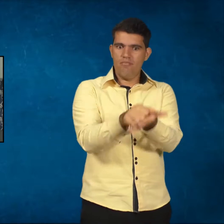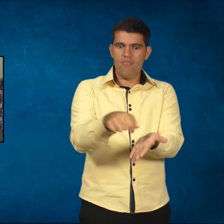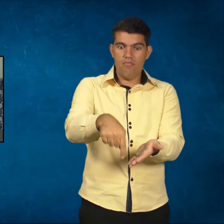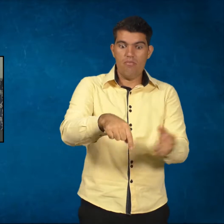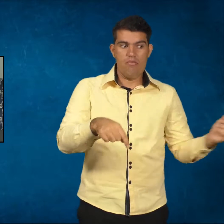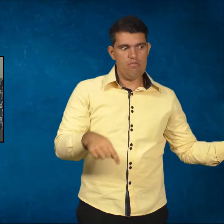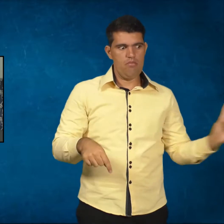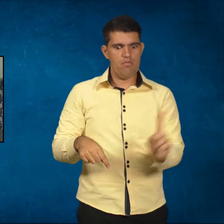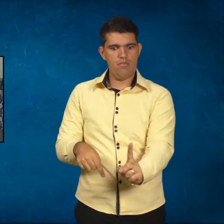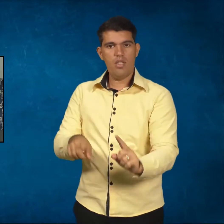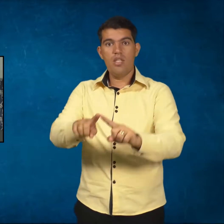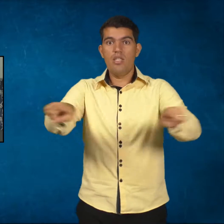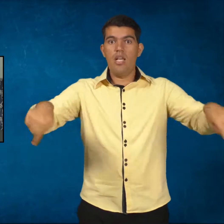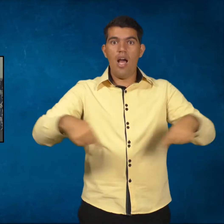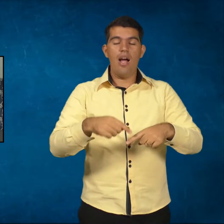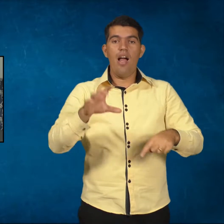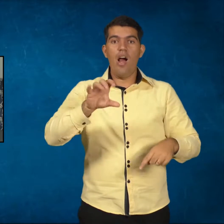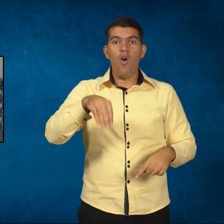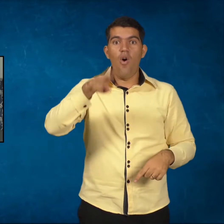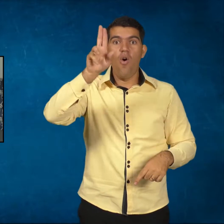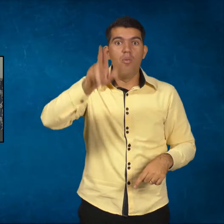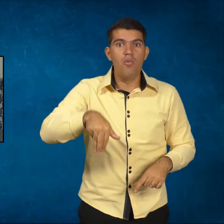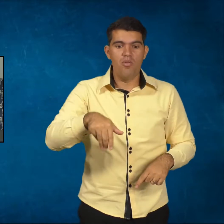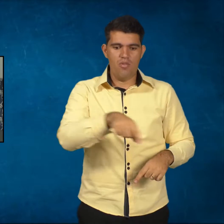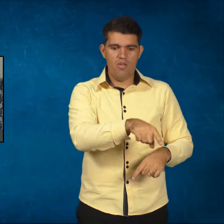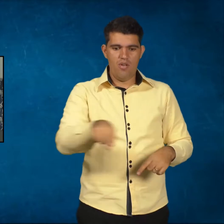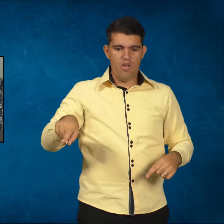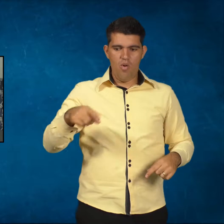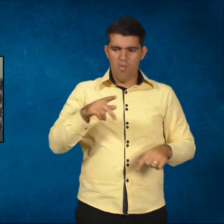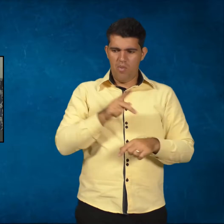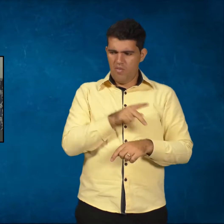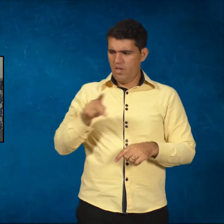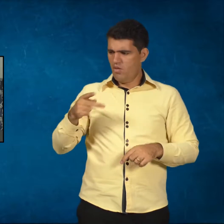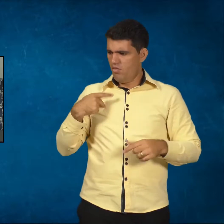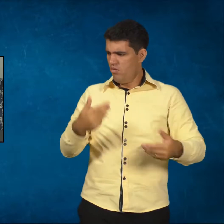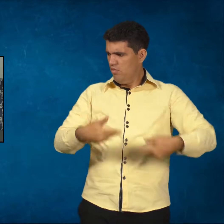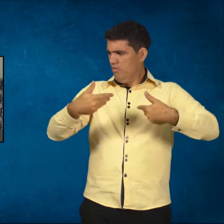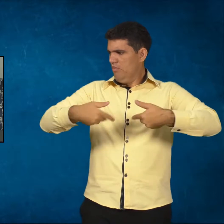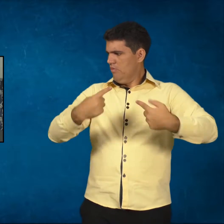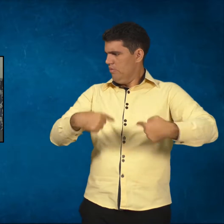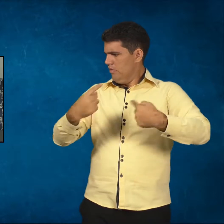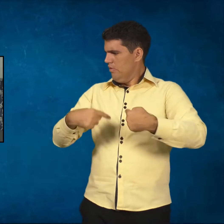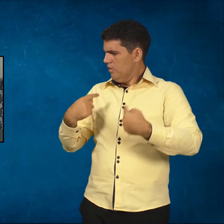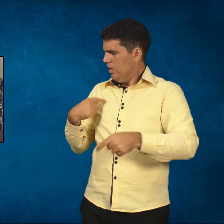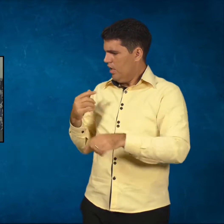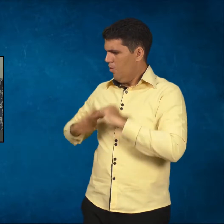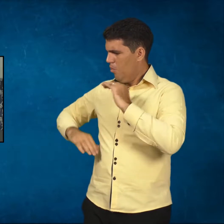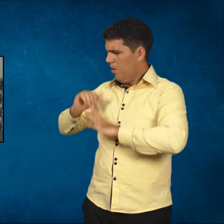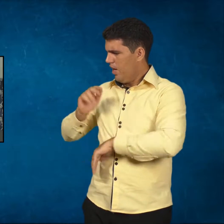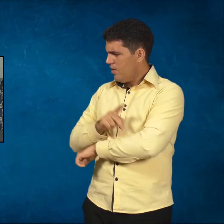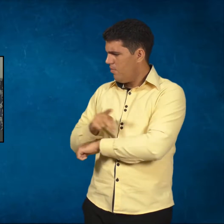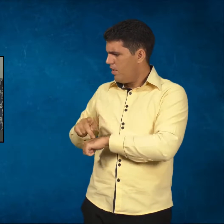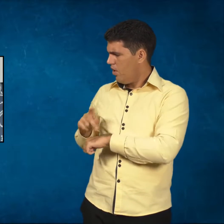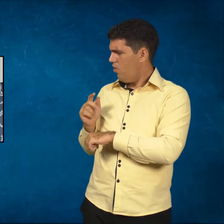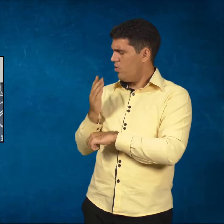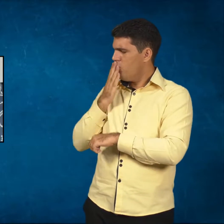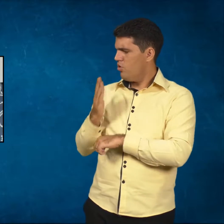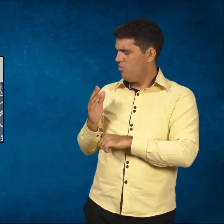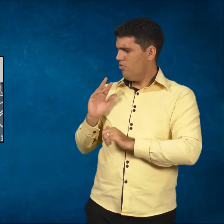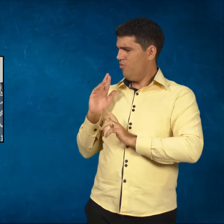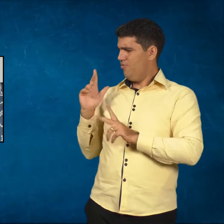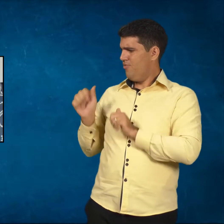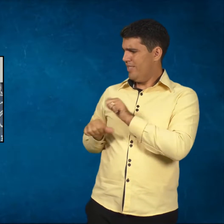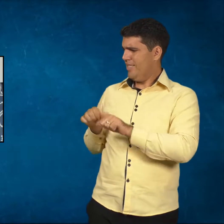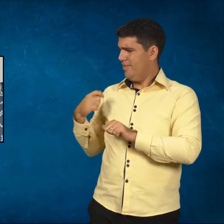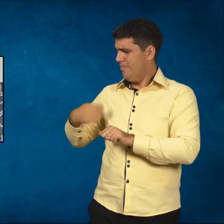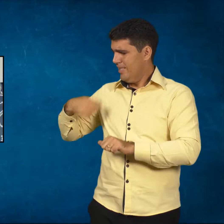para que esse professor pense em alguns modelos de ensino, práticas pedagógicas diferentes da que ele vem fazendo.